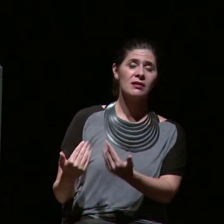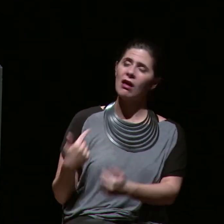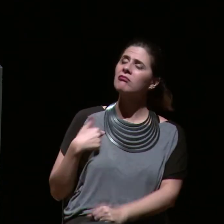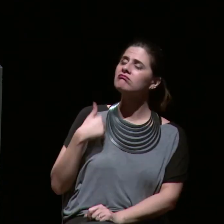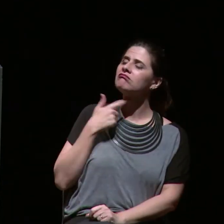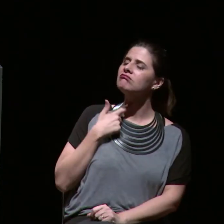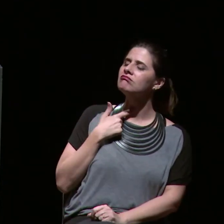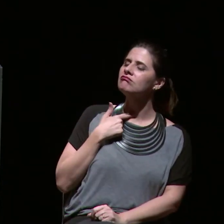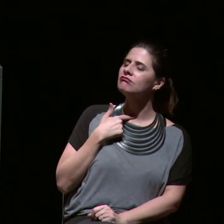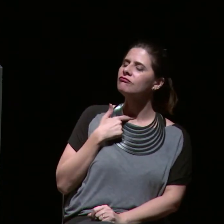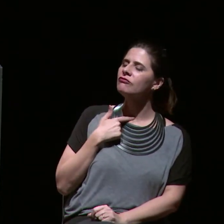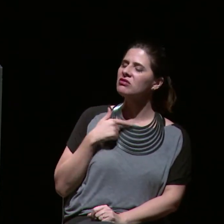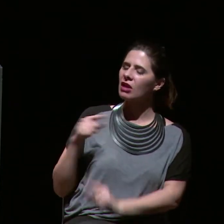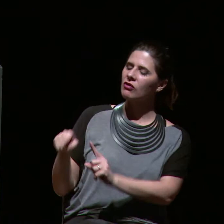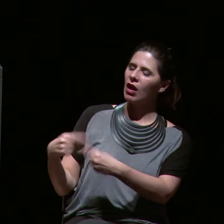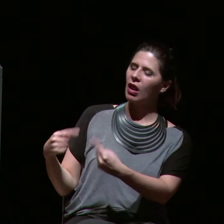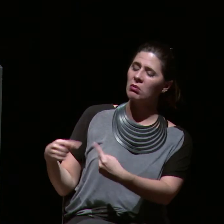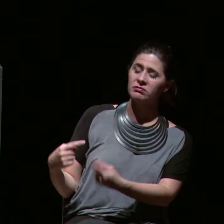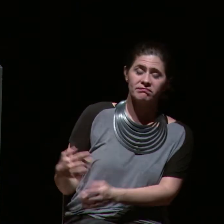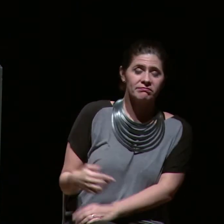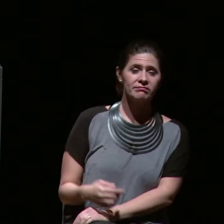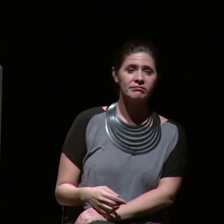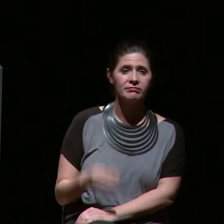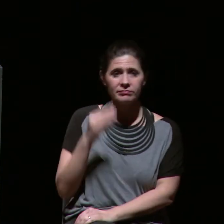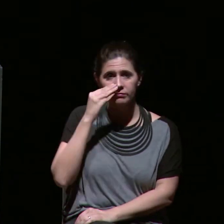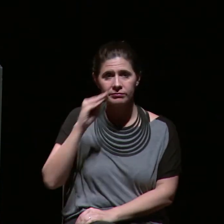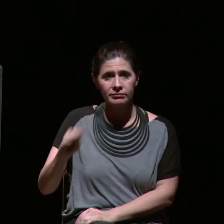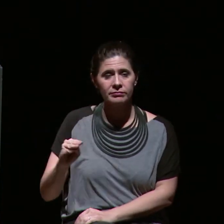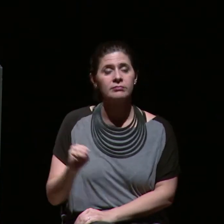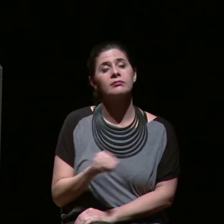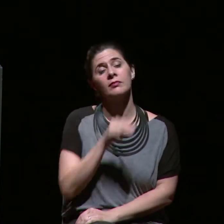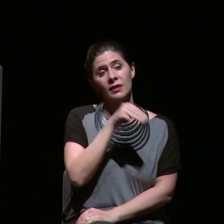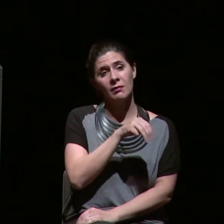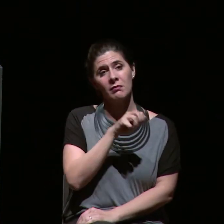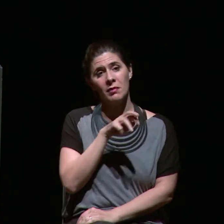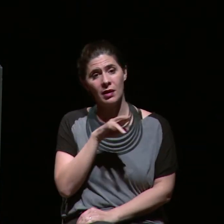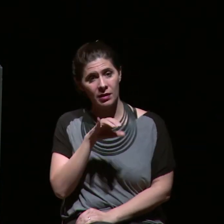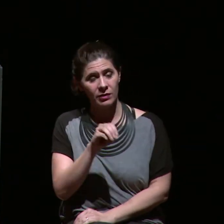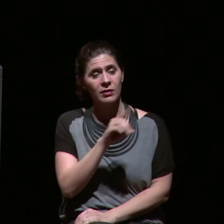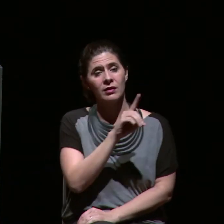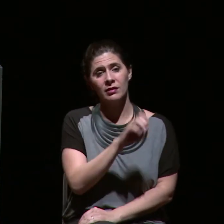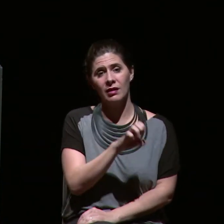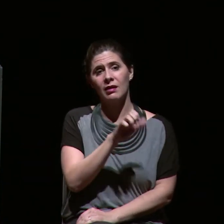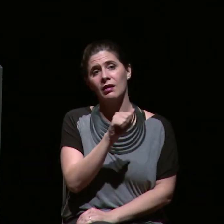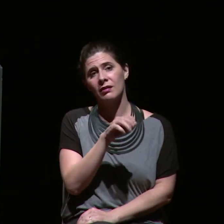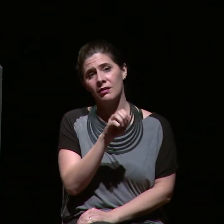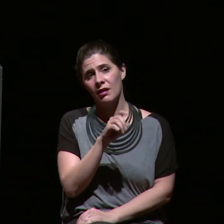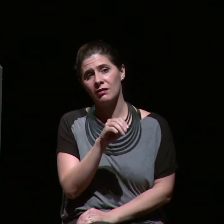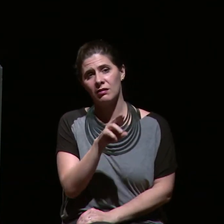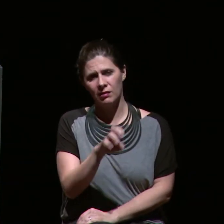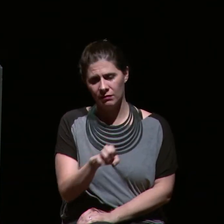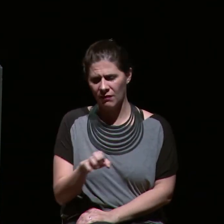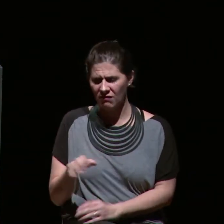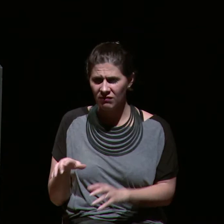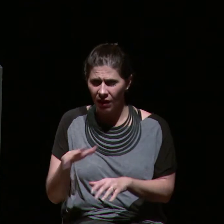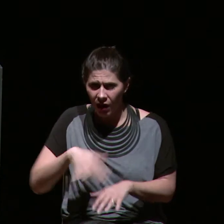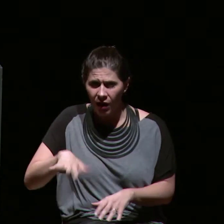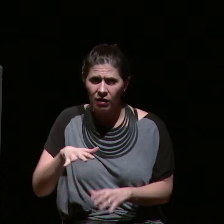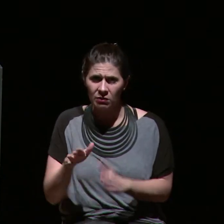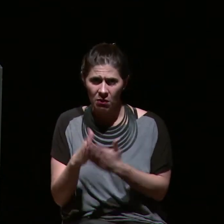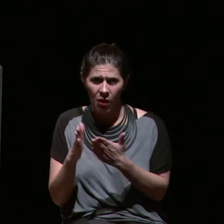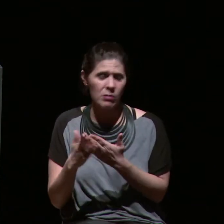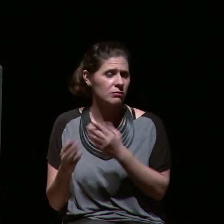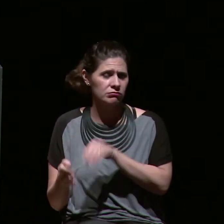reclames. Assim como Mário de Andrade, Renatec sai do mundo dos pobres e se insere no espaço daqueles que possuem todas as qualidades